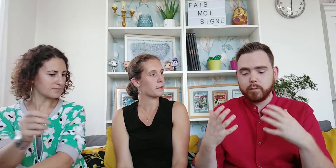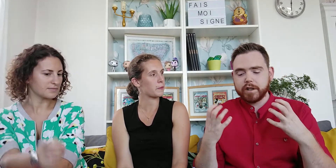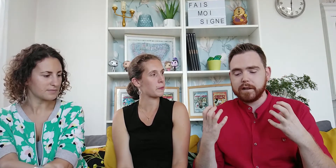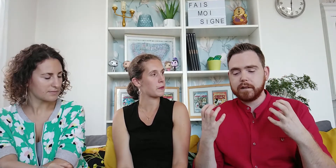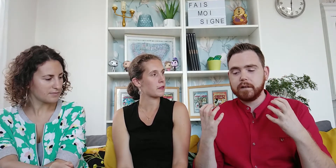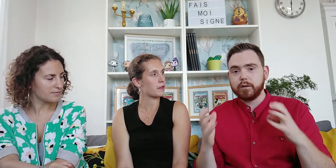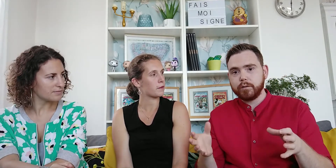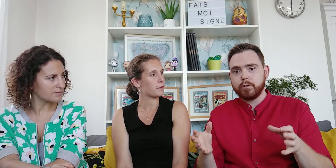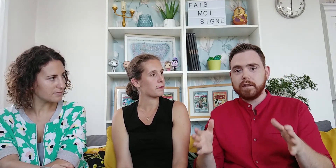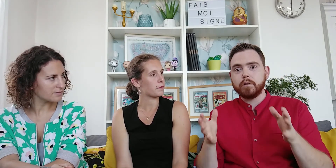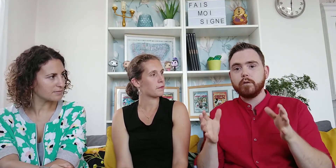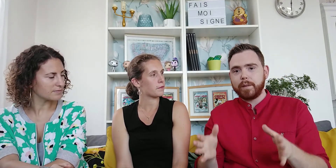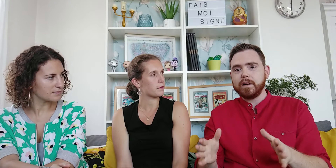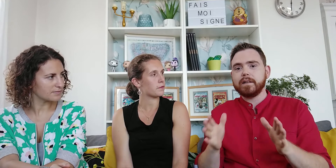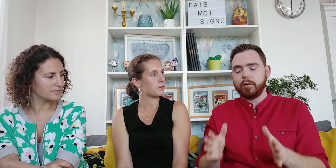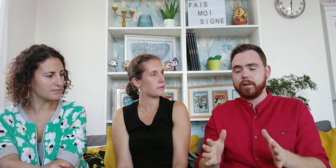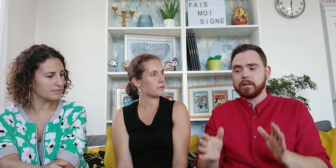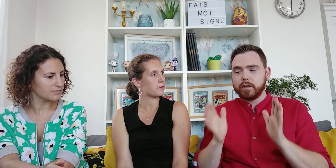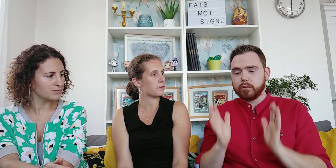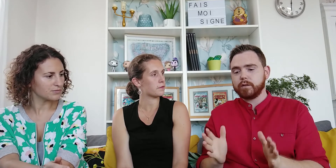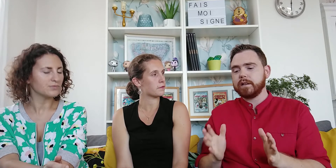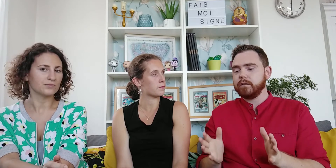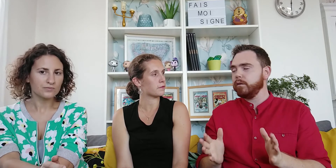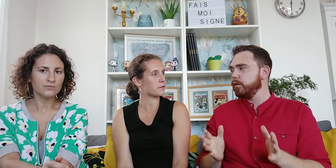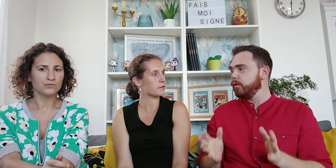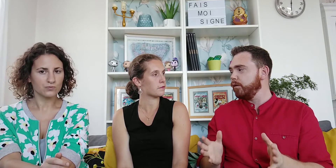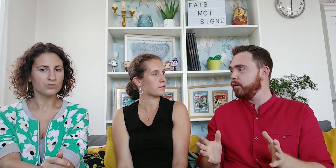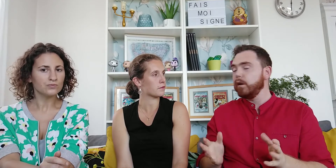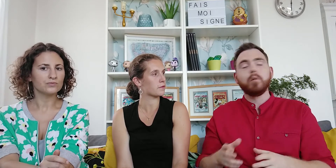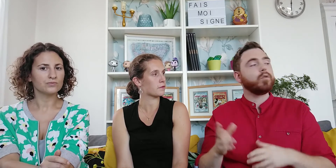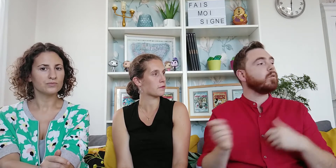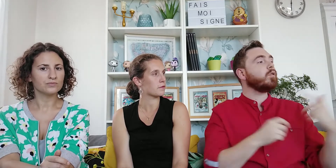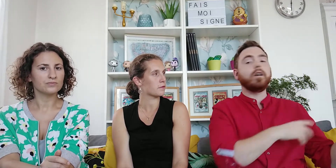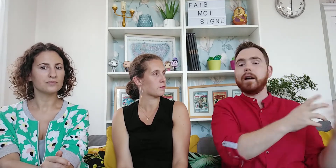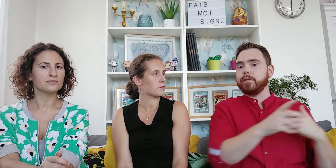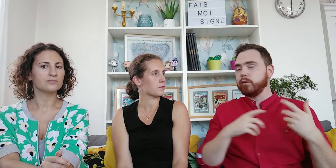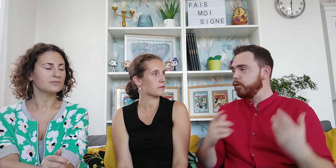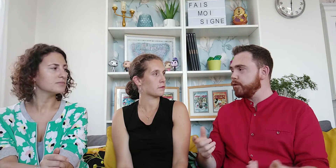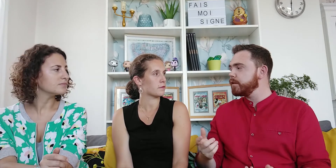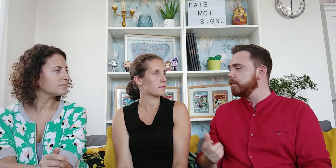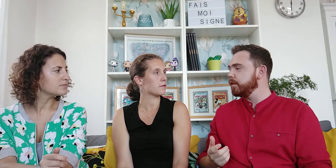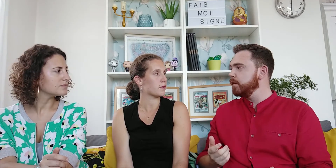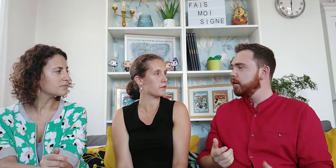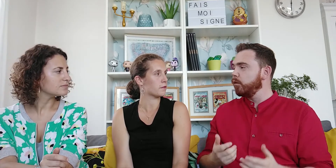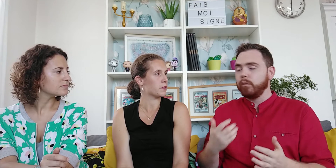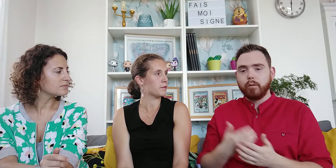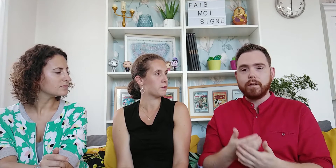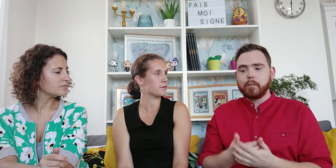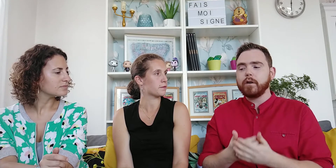obligé d'être devant lui, de lui parler, d'être en face. On est concentré sur l'enfant. Plutôt que à faire autre chose, on va vraiment